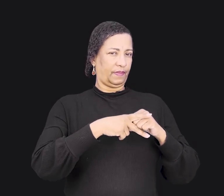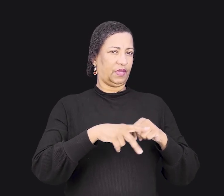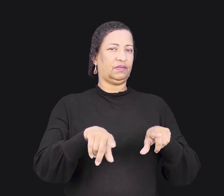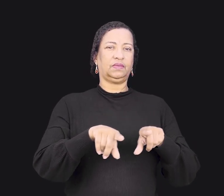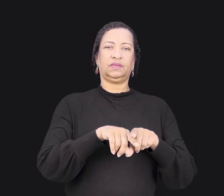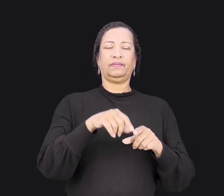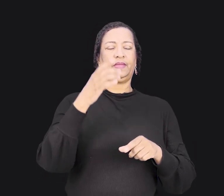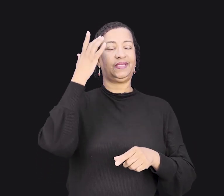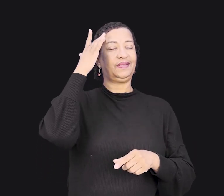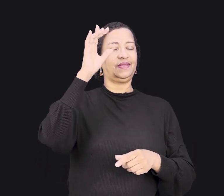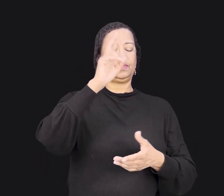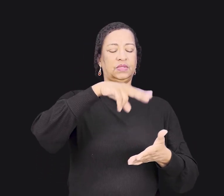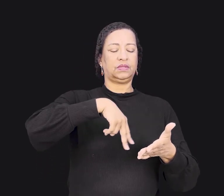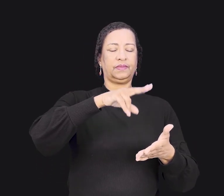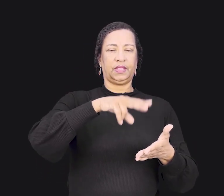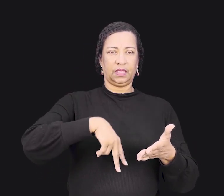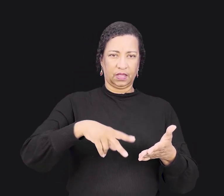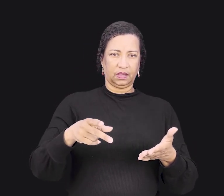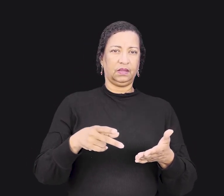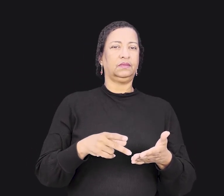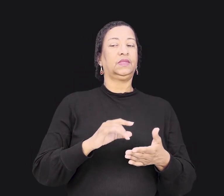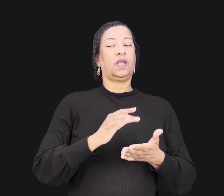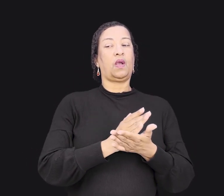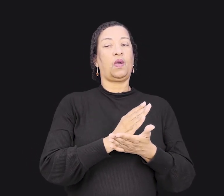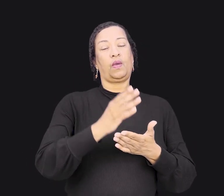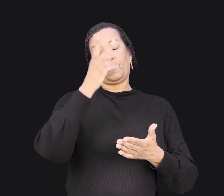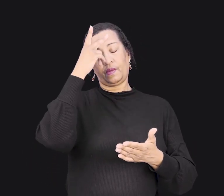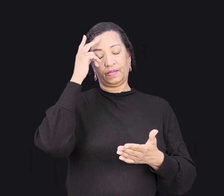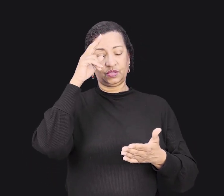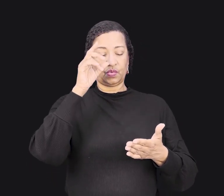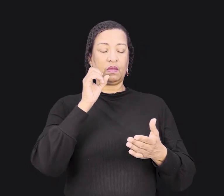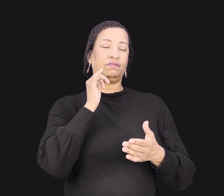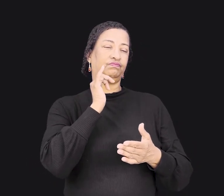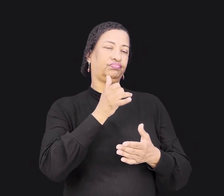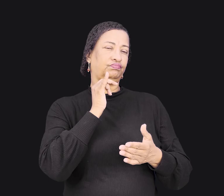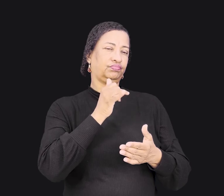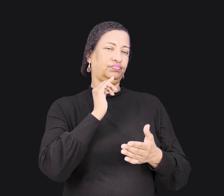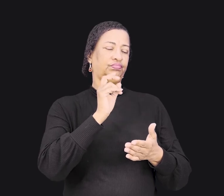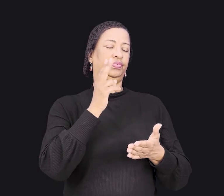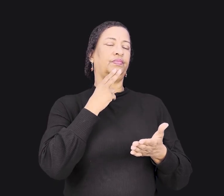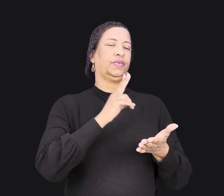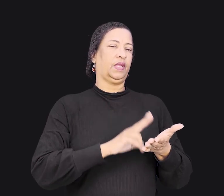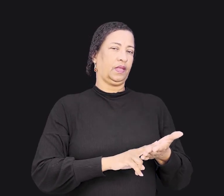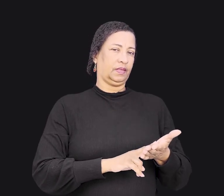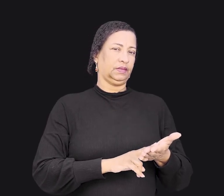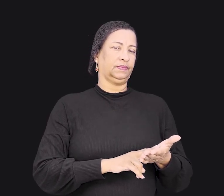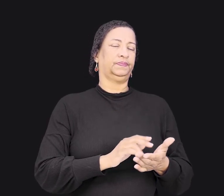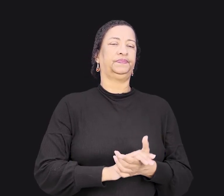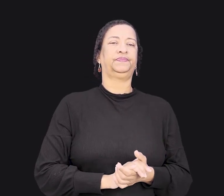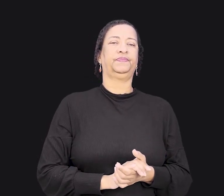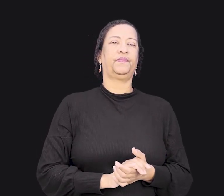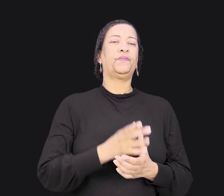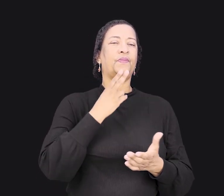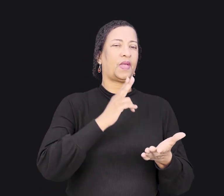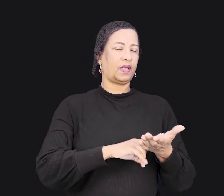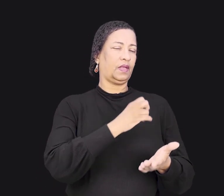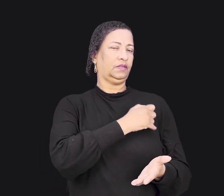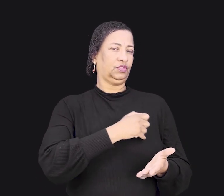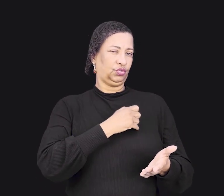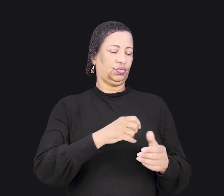provavelmente tenha tido que ditar esta carta. Por isso, tanto as cartas de João como as de Pedro são como se os